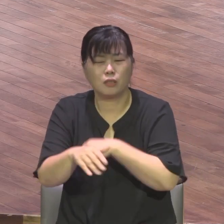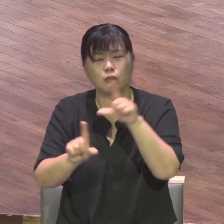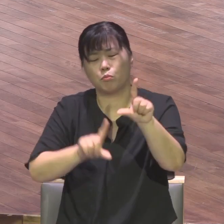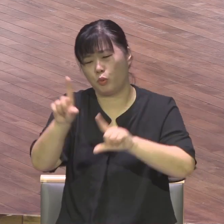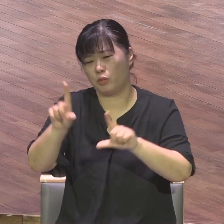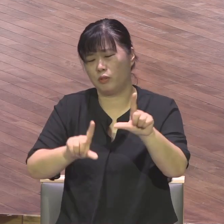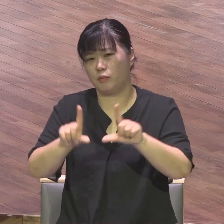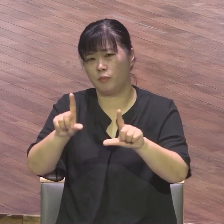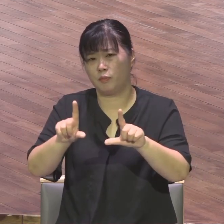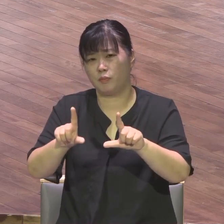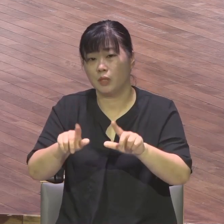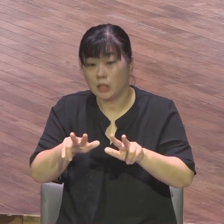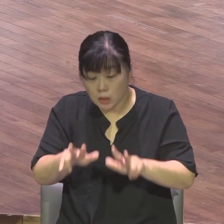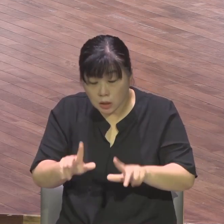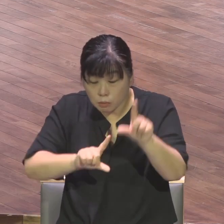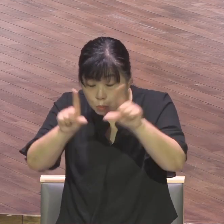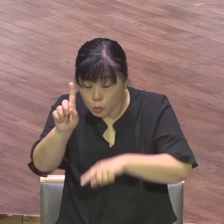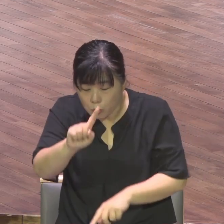일가 친척 다 살려내자.